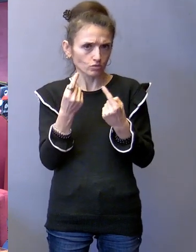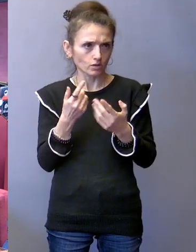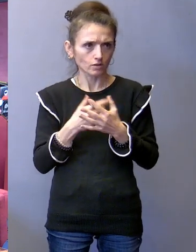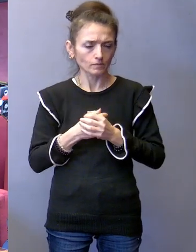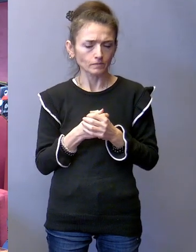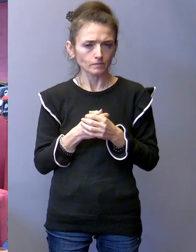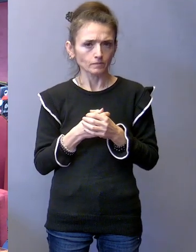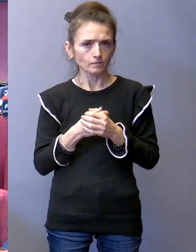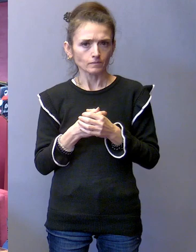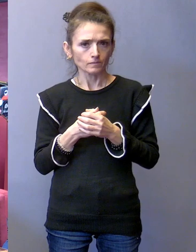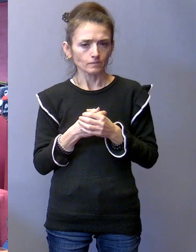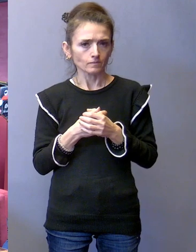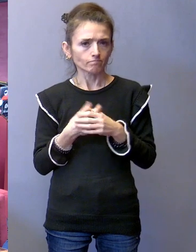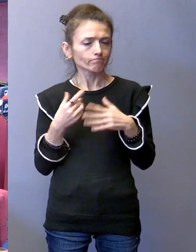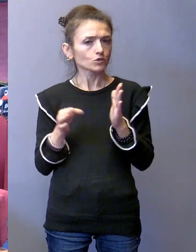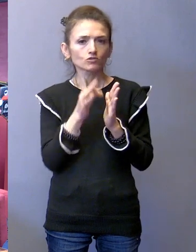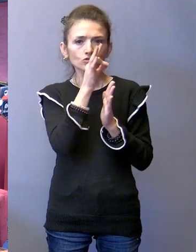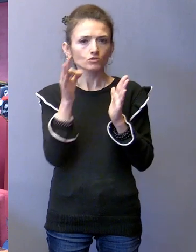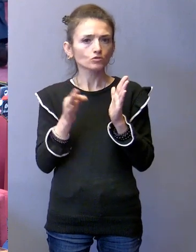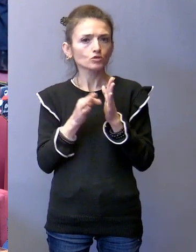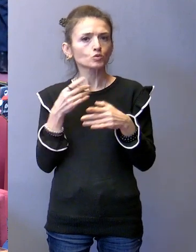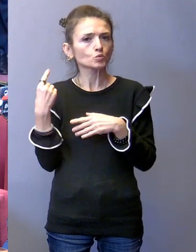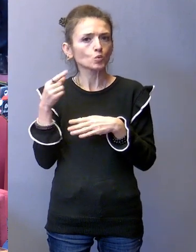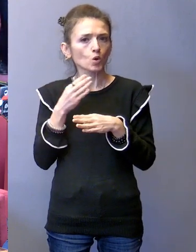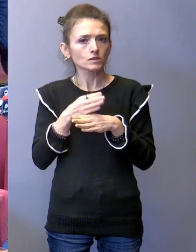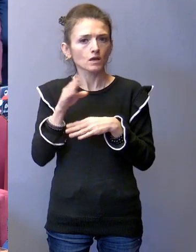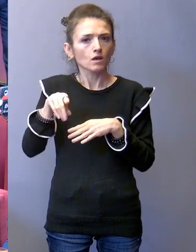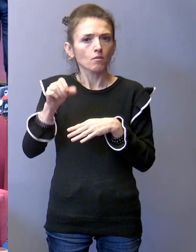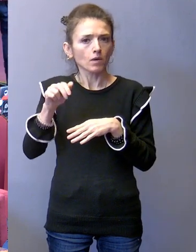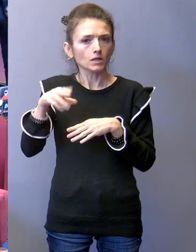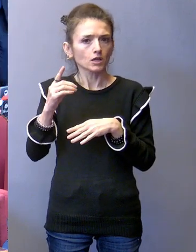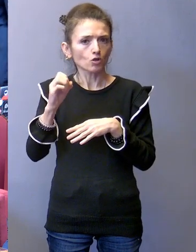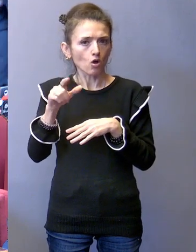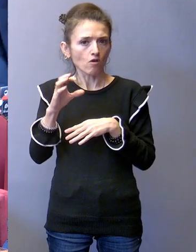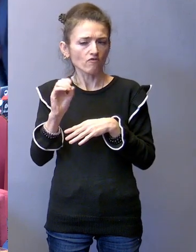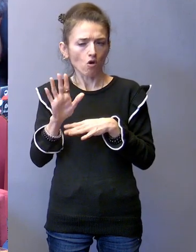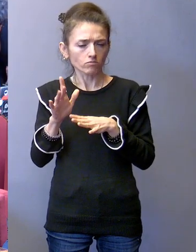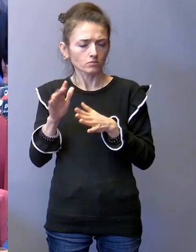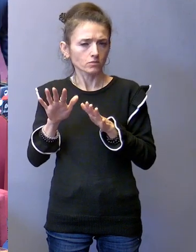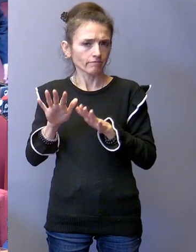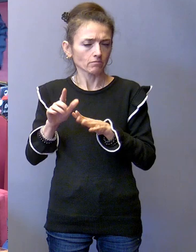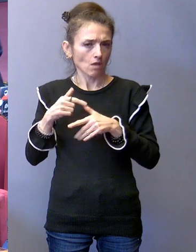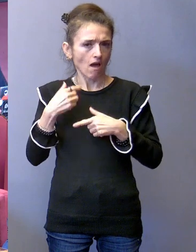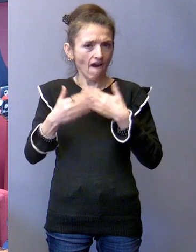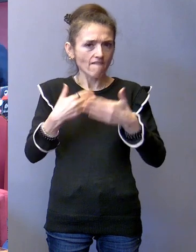ho gli ho di giorno del consigliere Pandolfo però vado avanti e immagino che